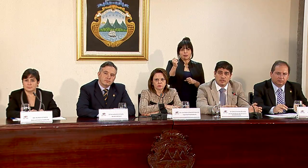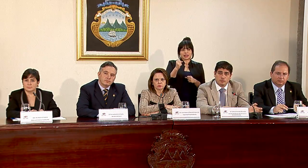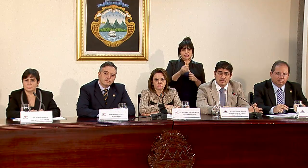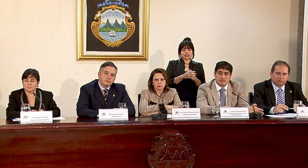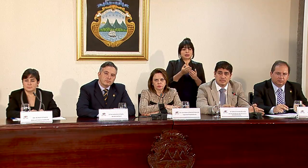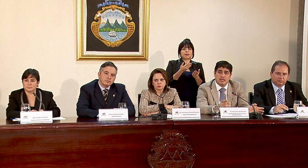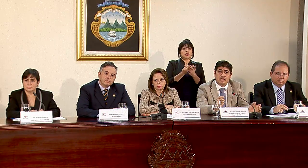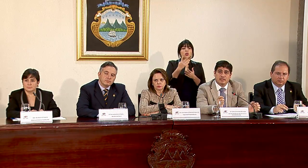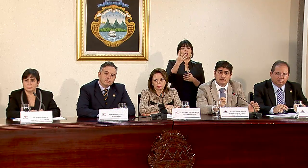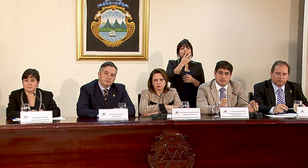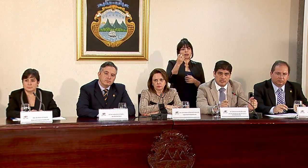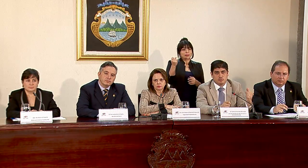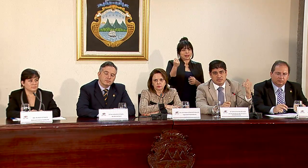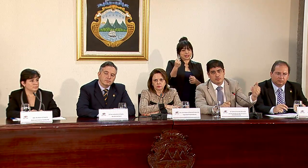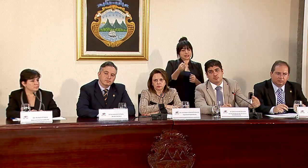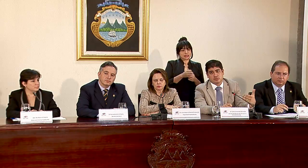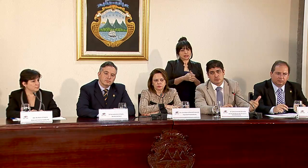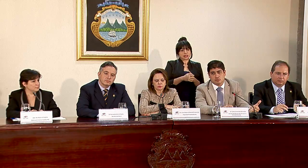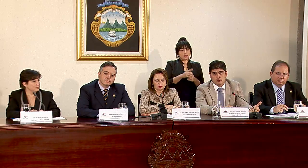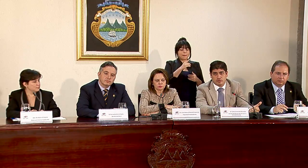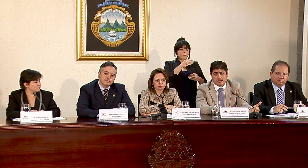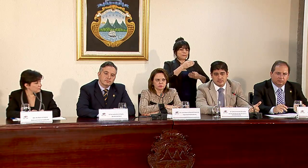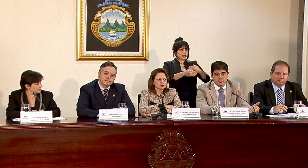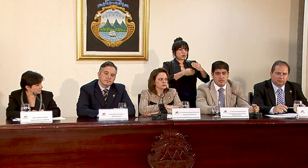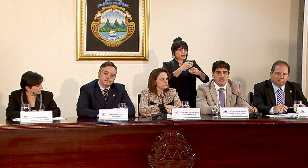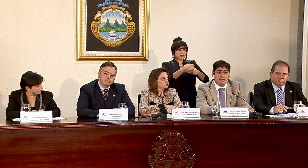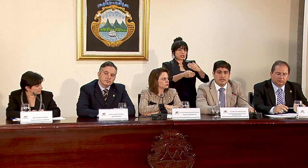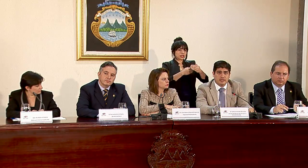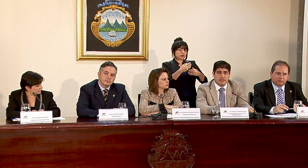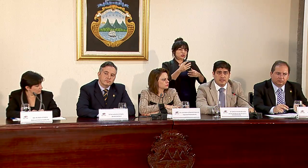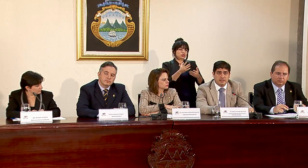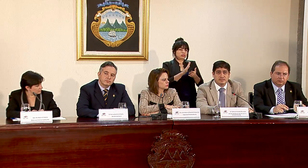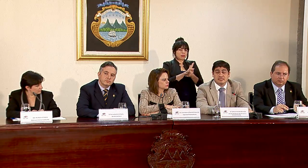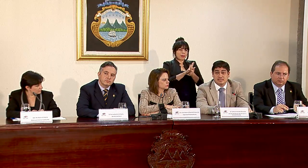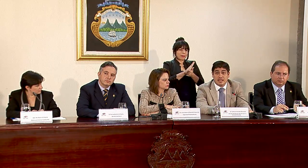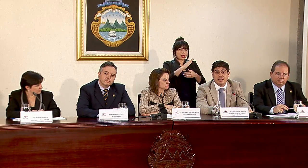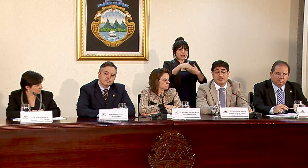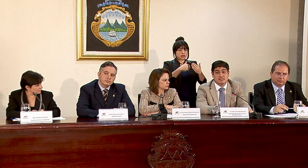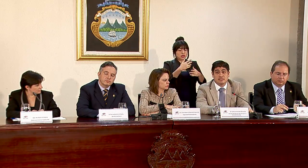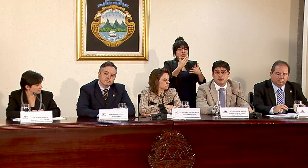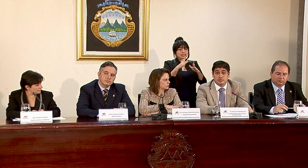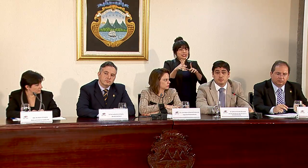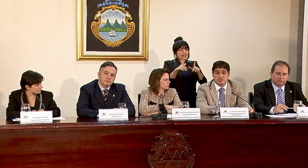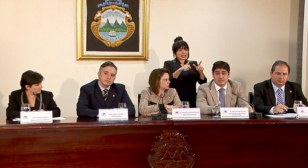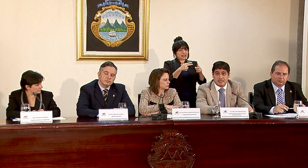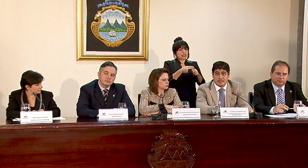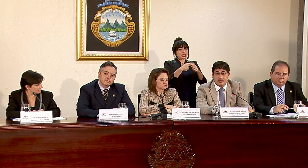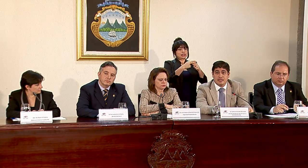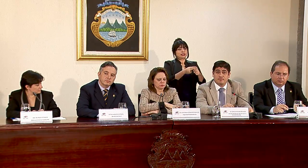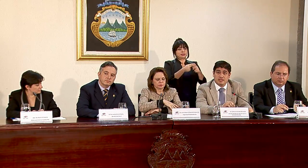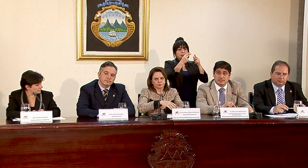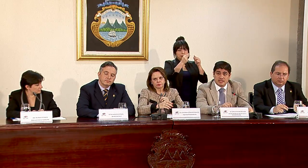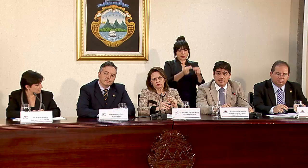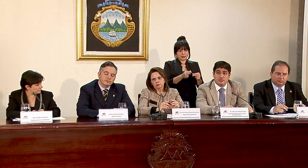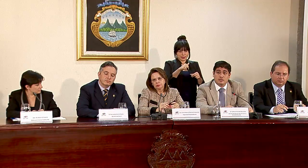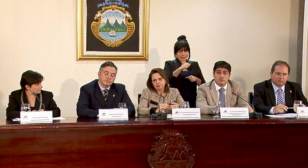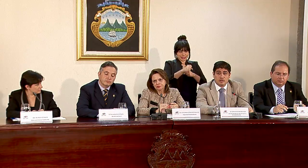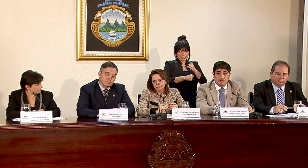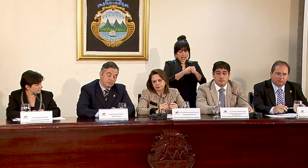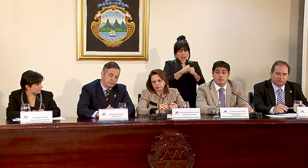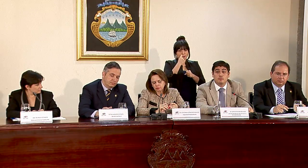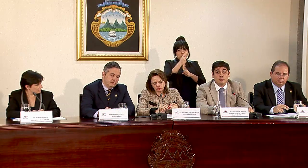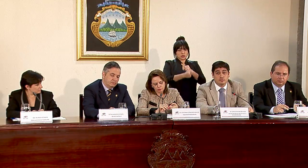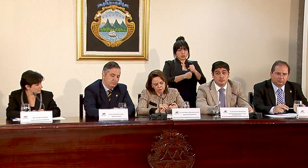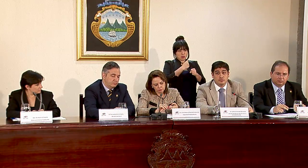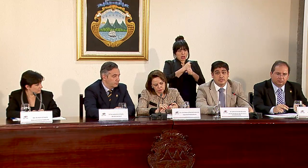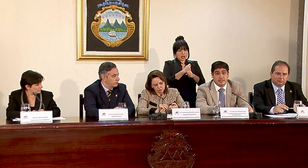planteando cuatro meses. Eso pasa por un proceso burocrático. Ya está en la asignación presupuestada de este año y del otro